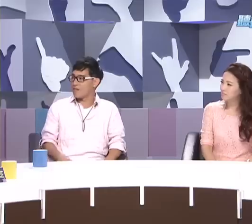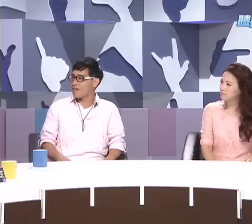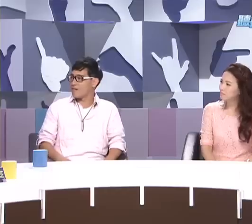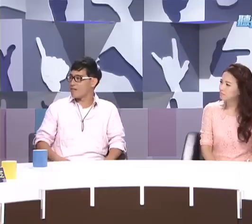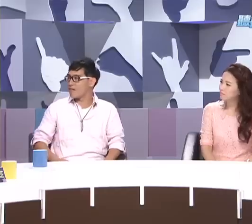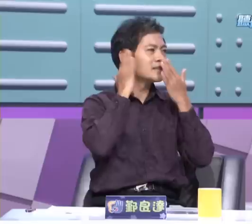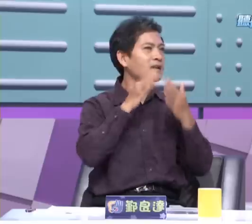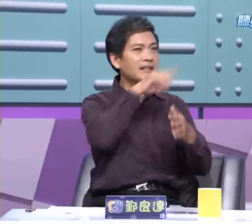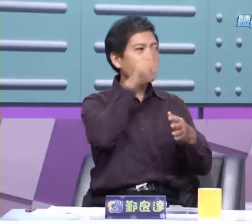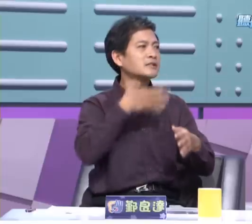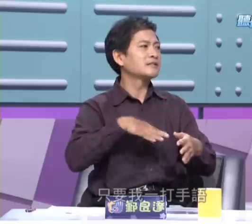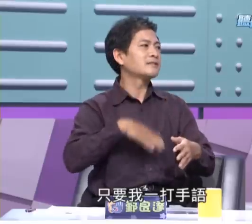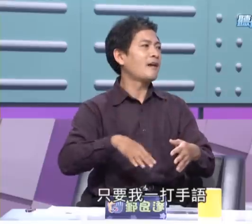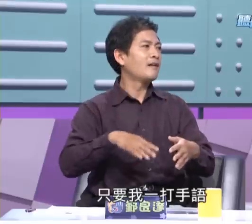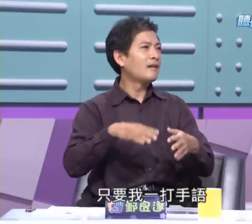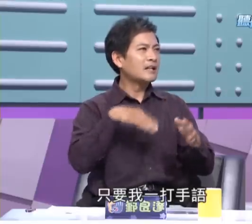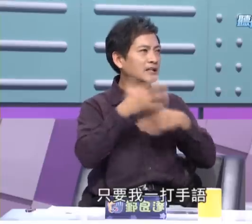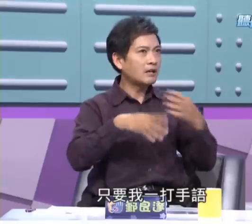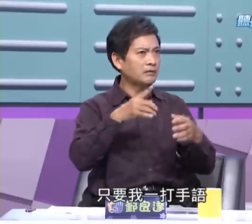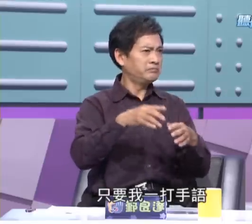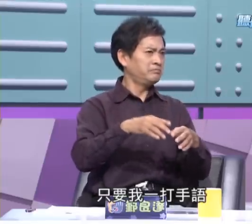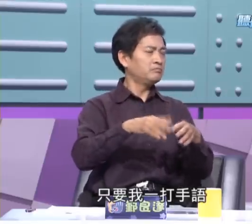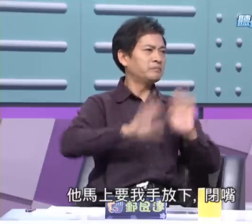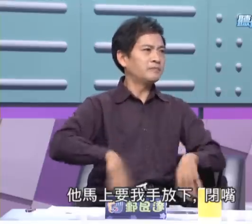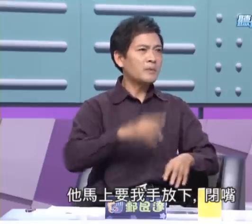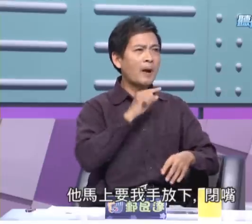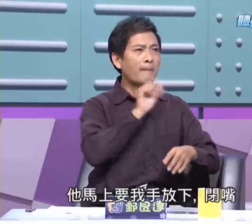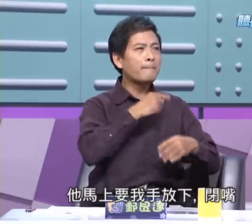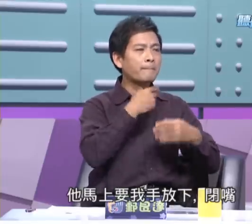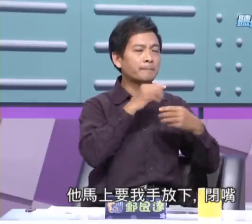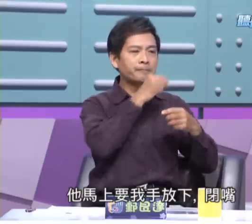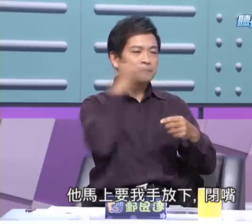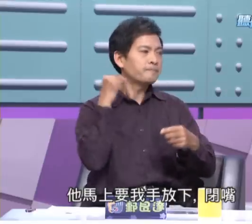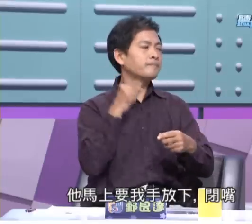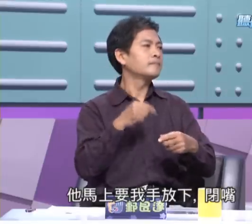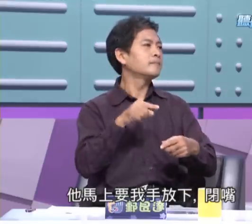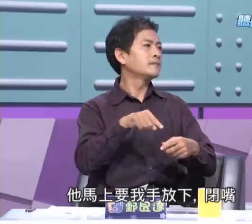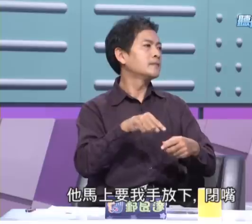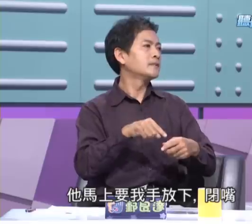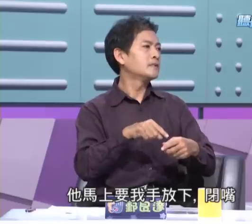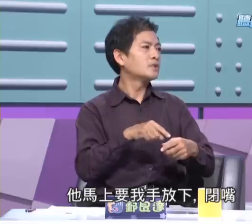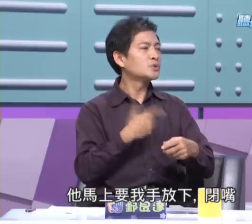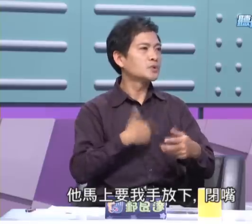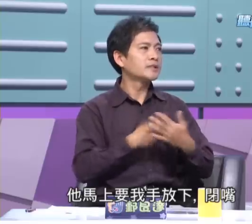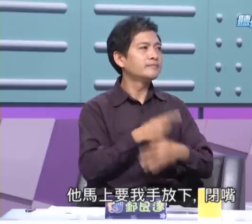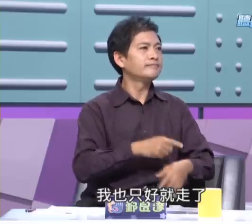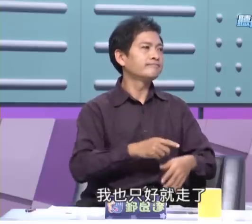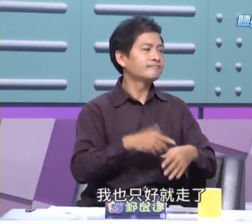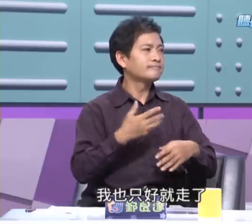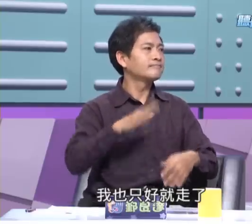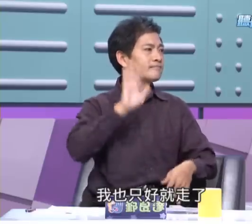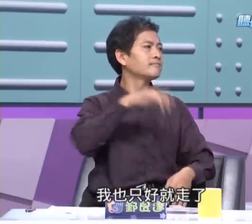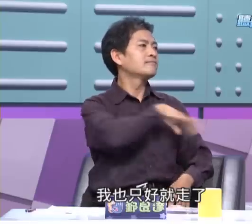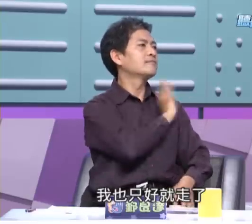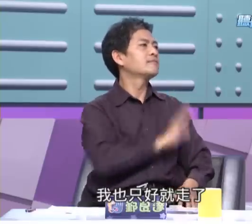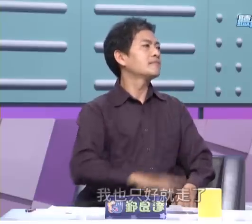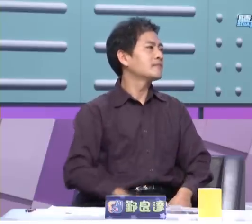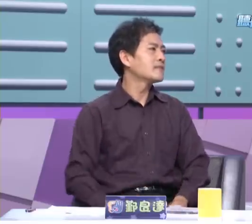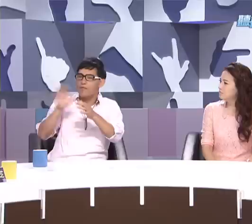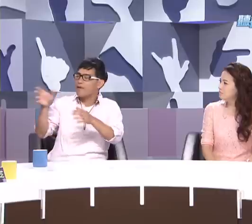啊。只要我一打手语啊，他马上要我手放下闭嘴，我也只好就走